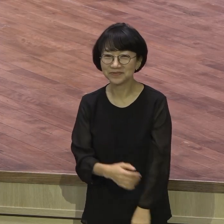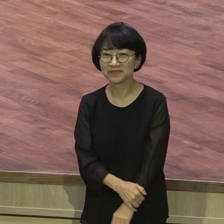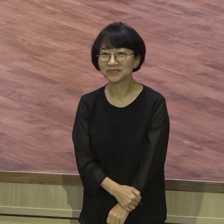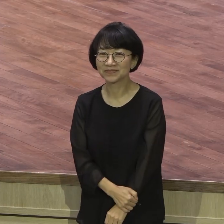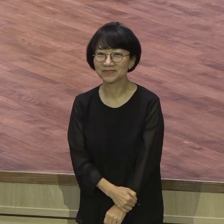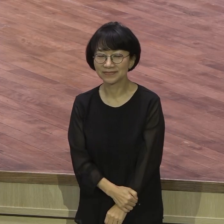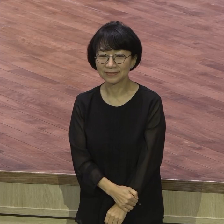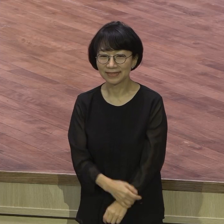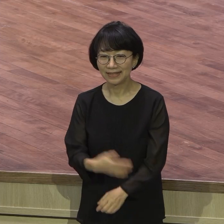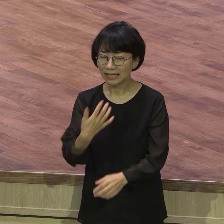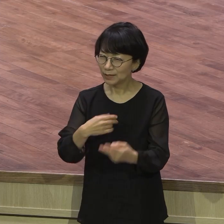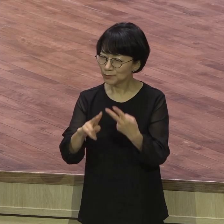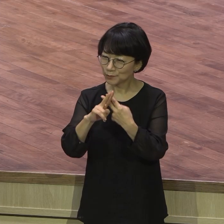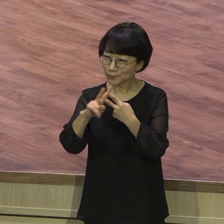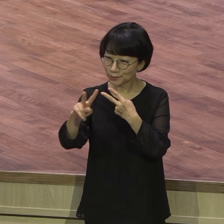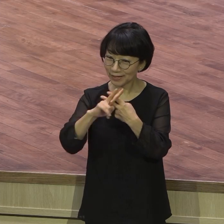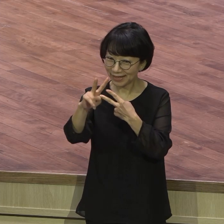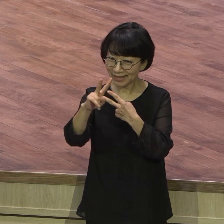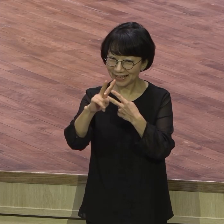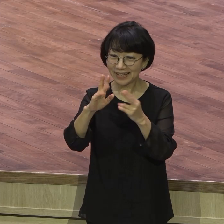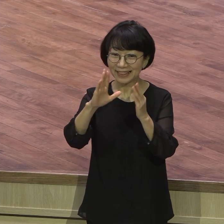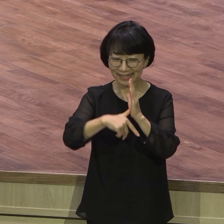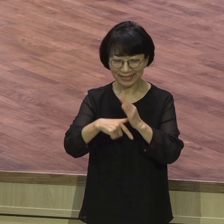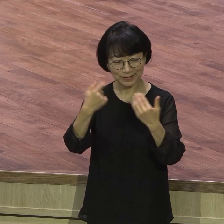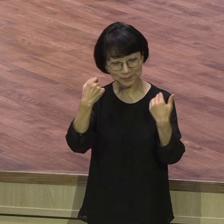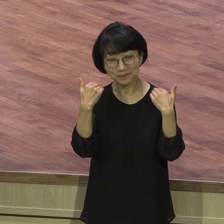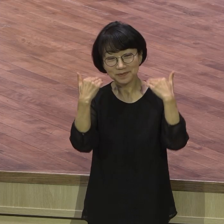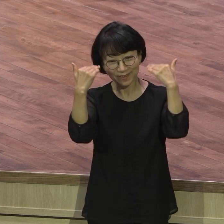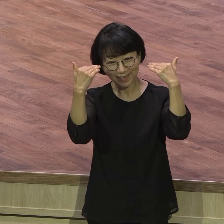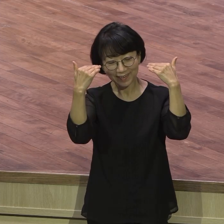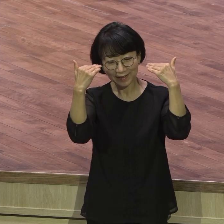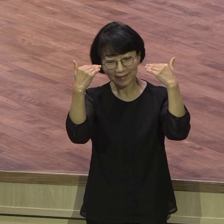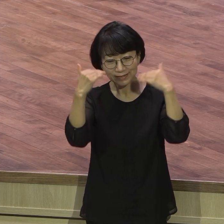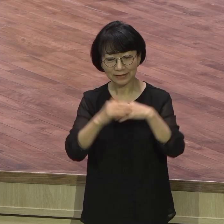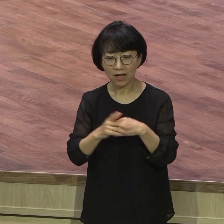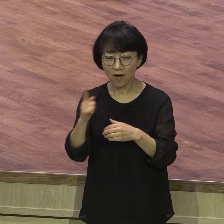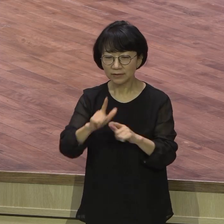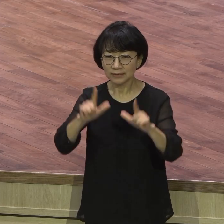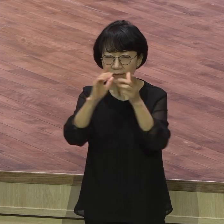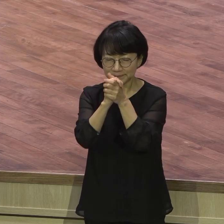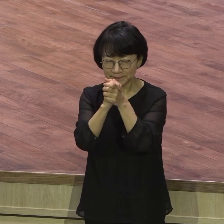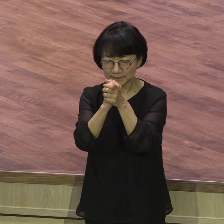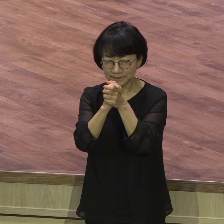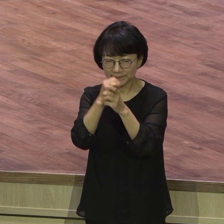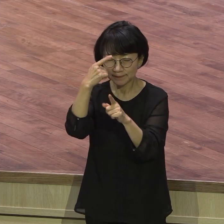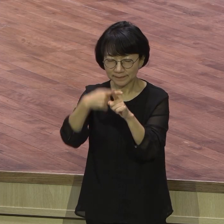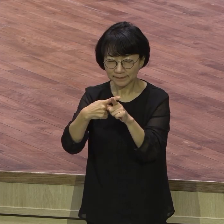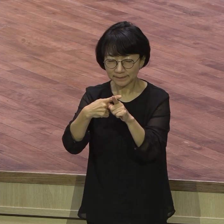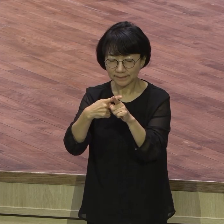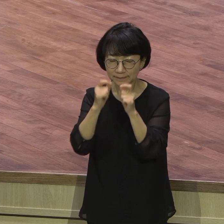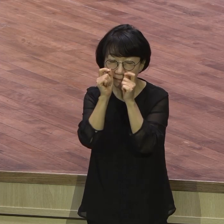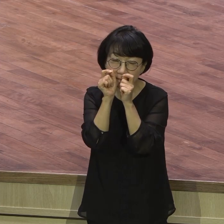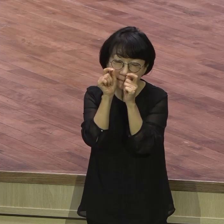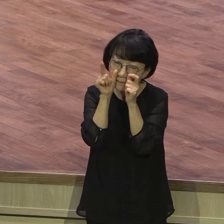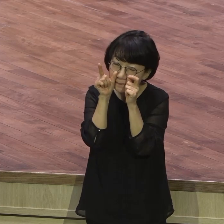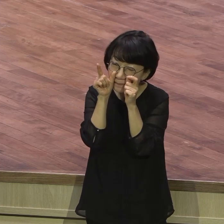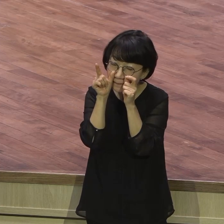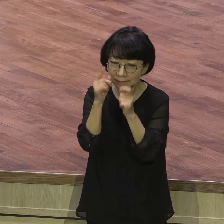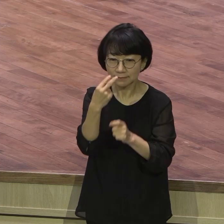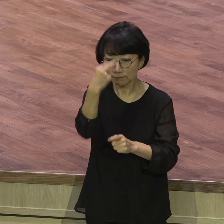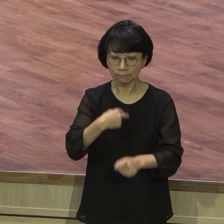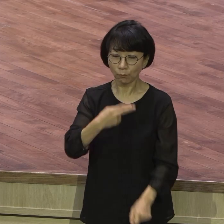그러다 중학교 2학년 때 좀 컸잖아요. 그러니까 어른날 때 기도하다가 눈을 딱 떴는데 봉사